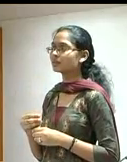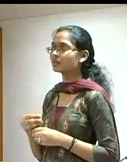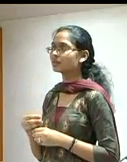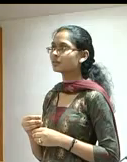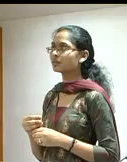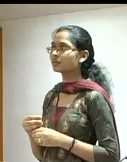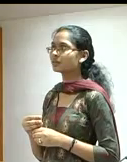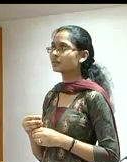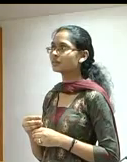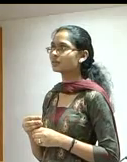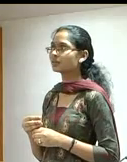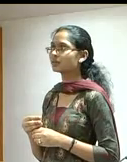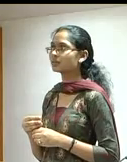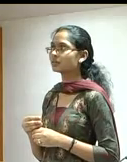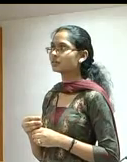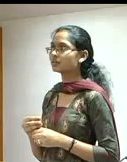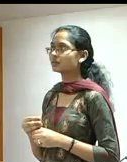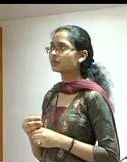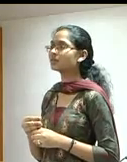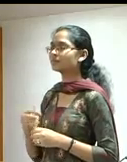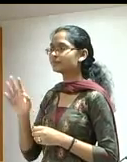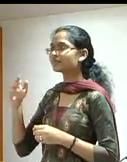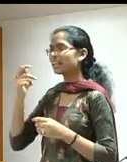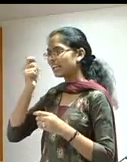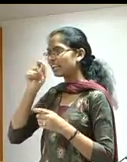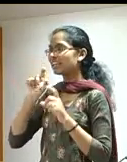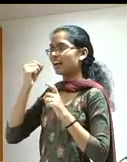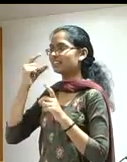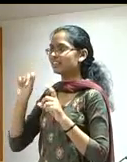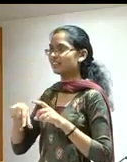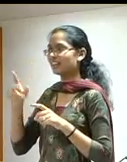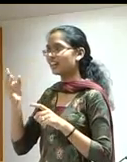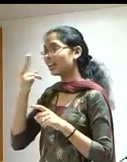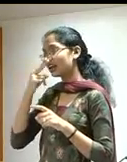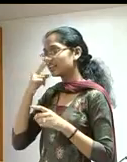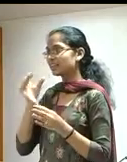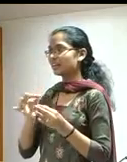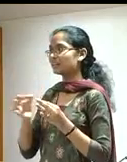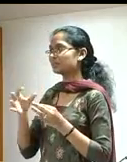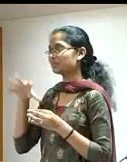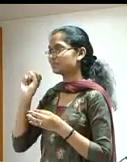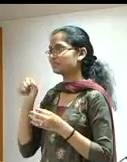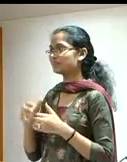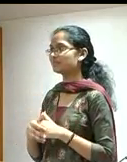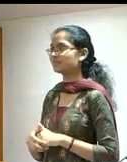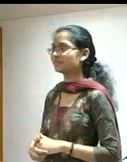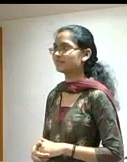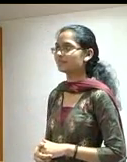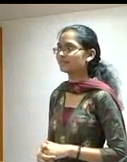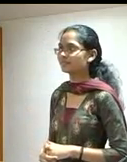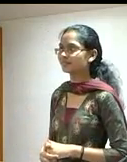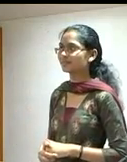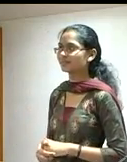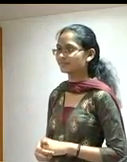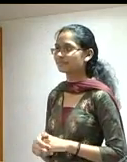करें तो कुछ हिंदी वाली सी राज्य की है, उनके लिए सर हिंदी में थोड़ा सा ट्रांसलेट अगर हो जाए कुछ पॉइंट जो हम लोगों को समझ में आए। जैसा हम लोग भी इनको